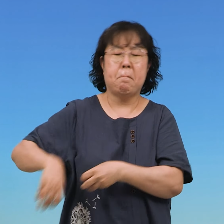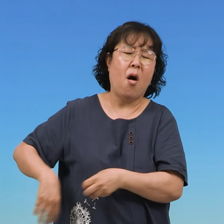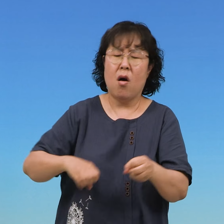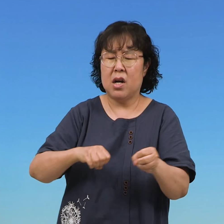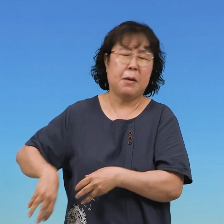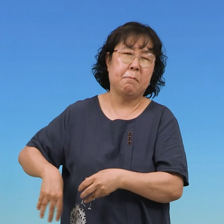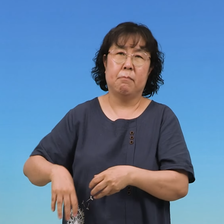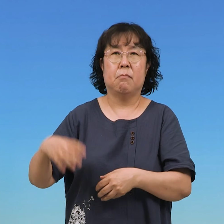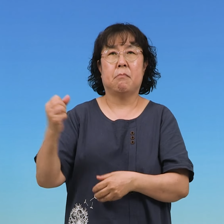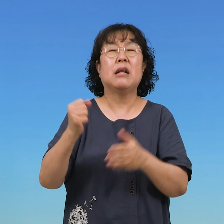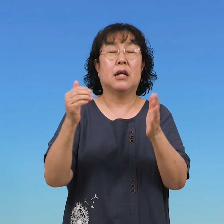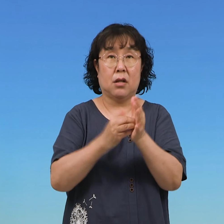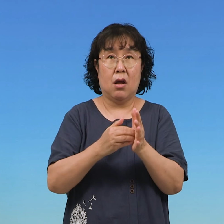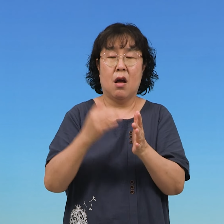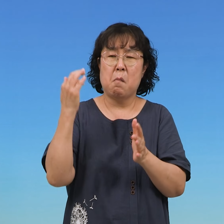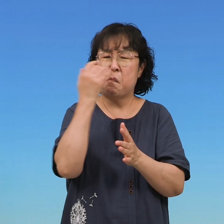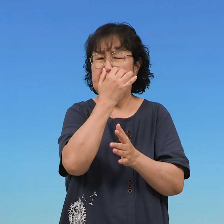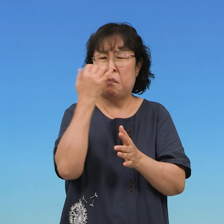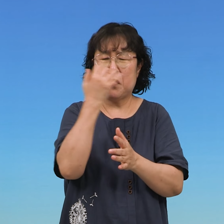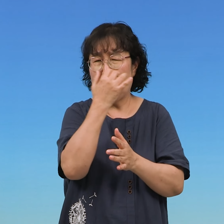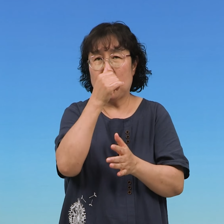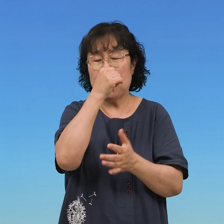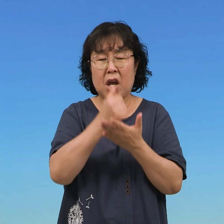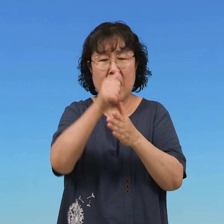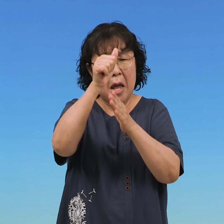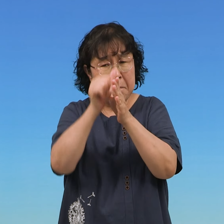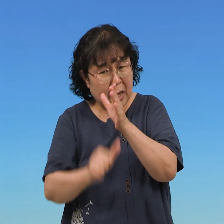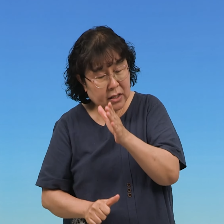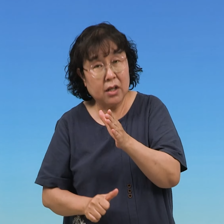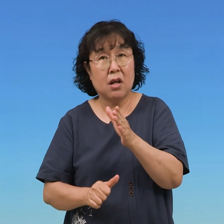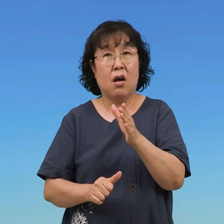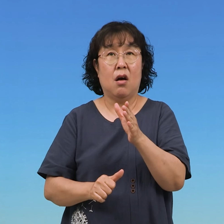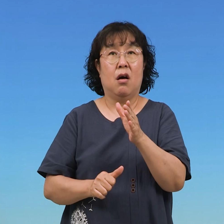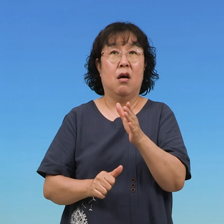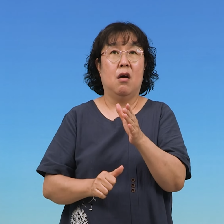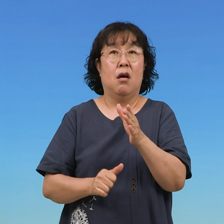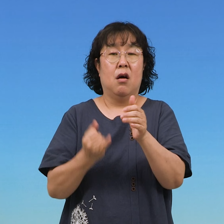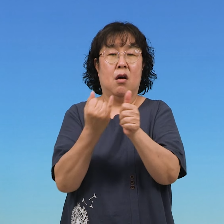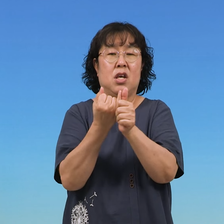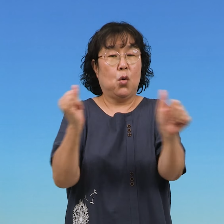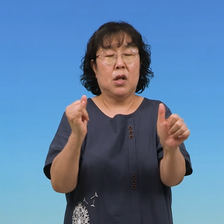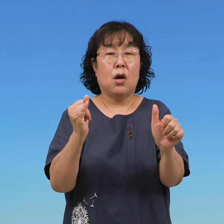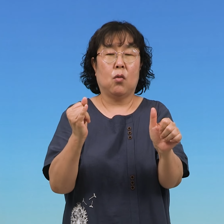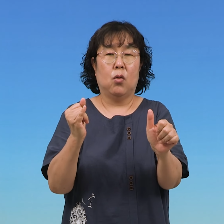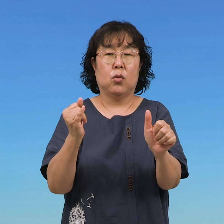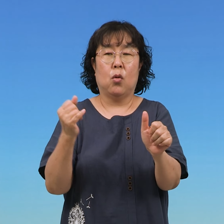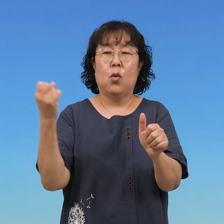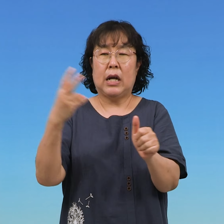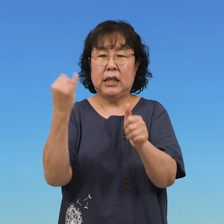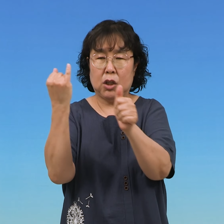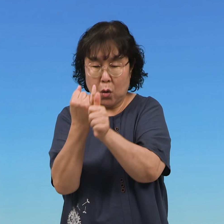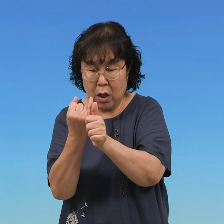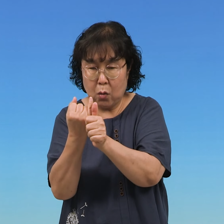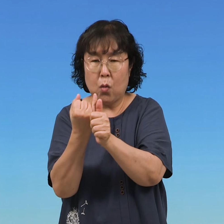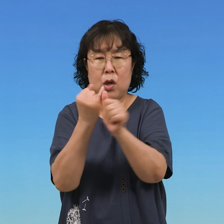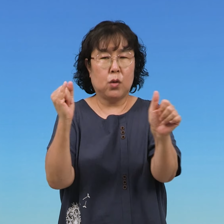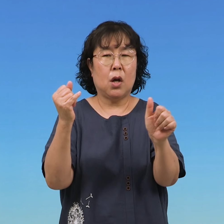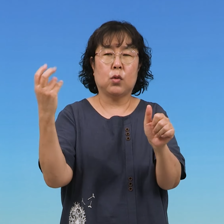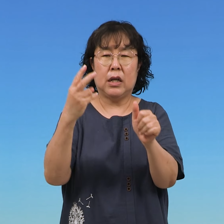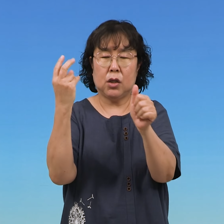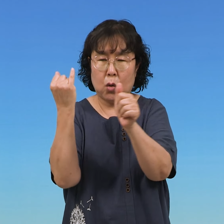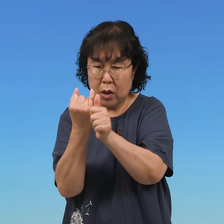여자가 성적으로 타락해가지고 남자를 버리고 가정을 버리고 결혼했다는 그런 뜻이 아니라는 겁니다. 그게 너무